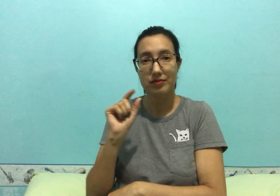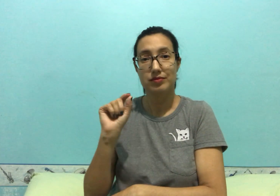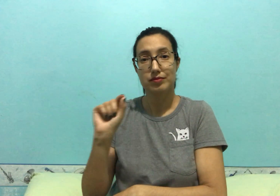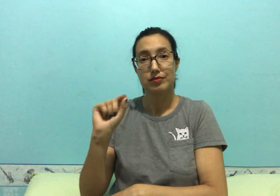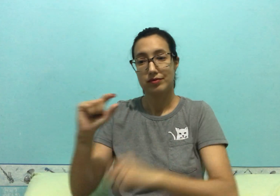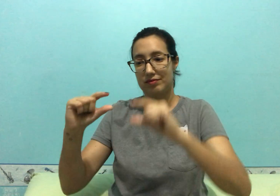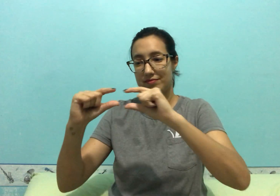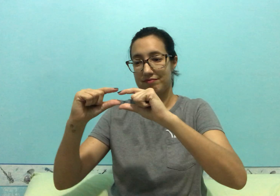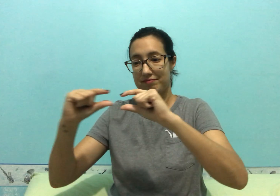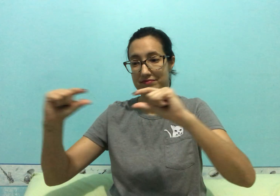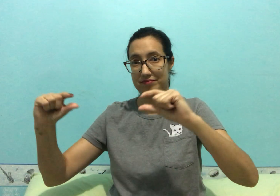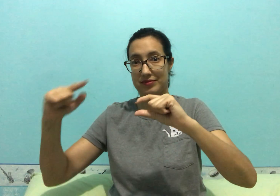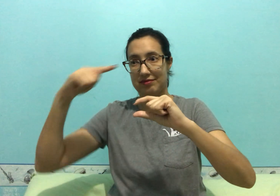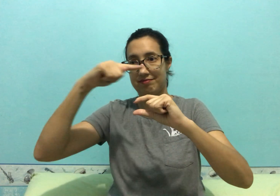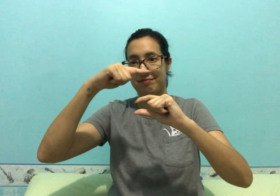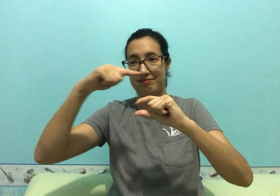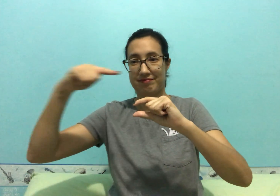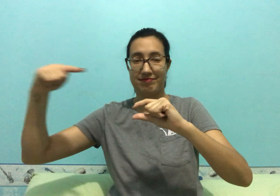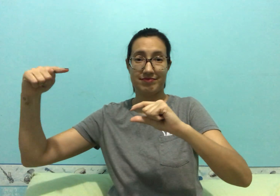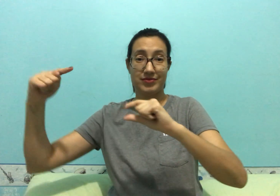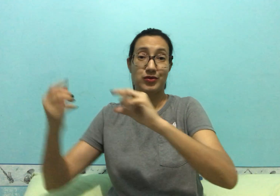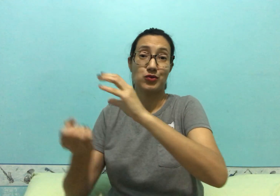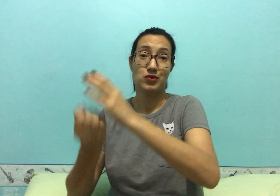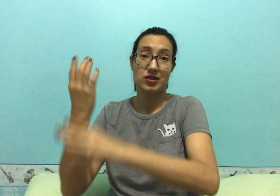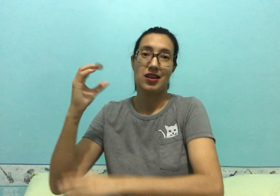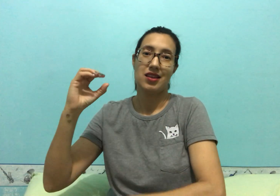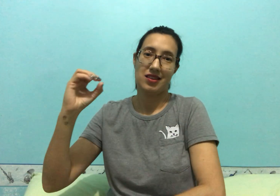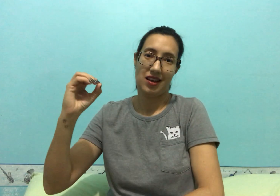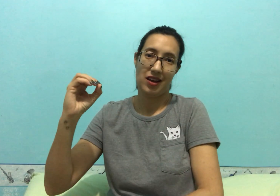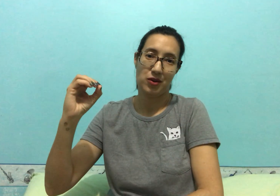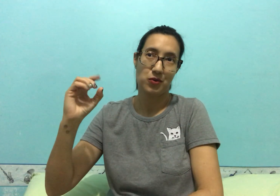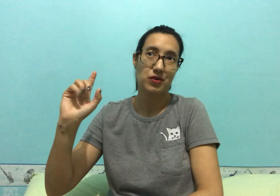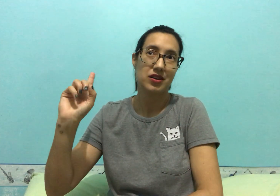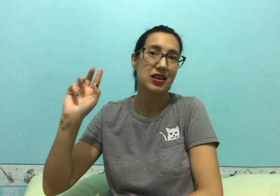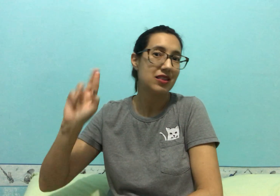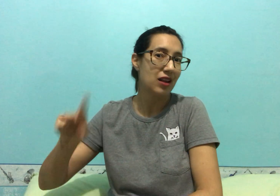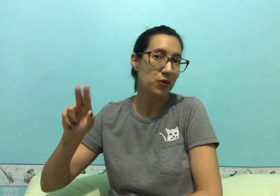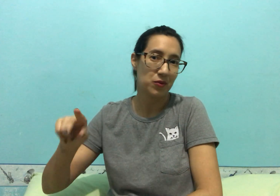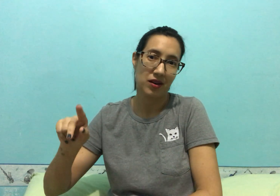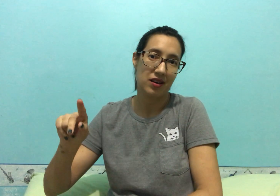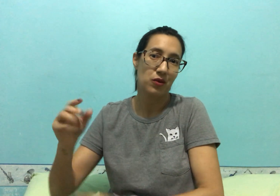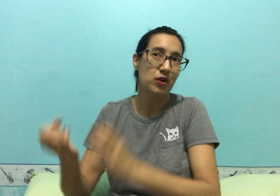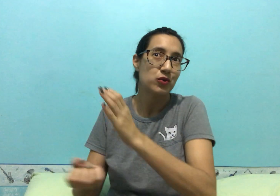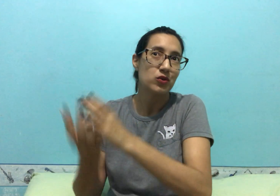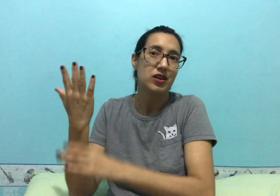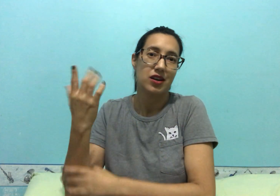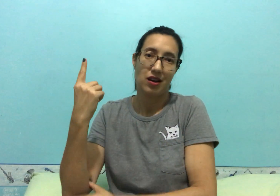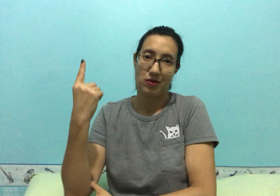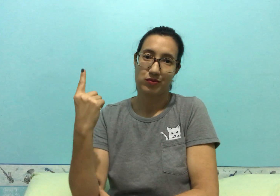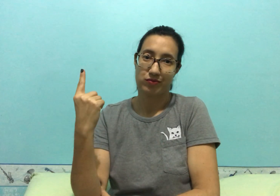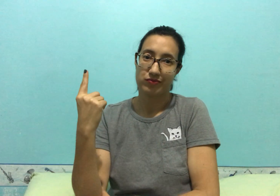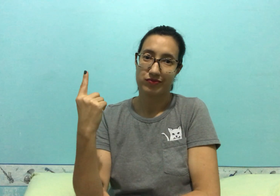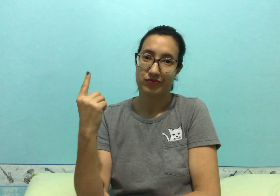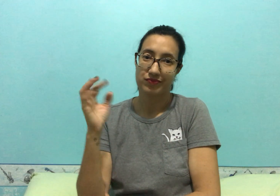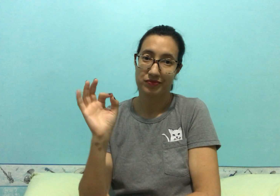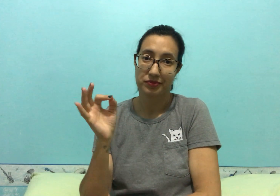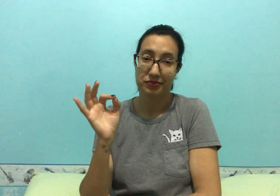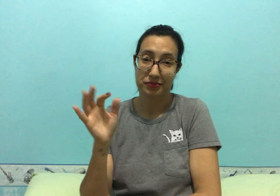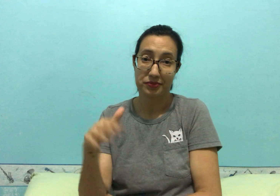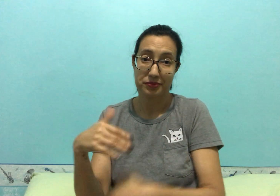quando gera 0 e não quando gera 1. Então vai dizer assim, olha, eu vou gerar 0 na saída quando A for 1, B